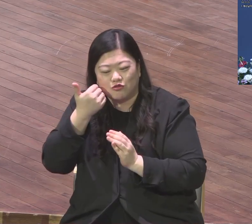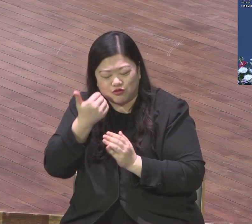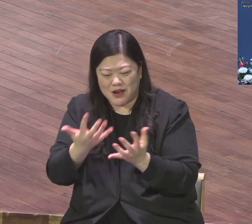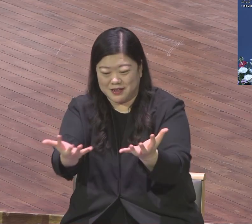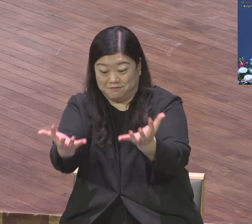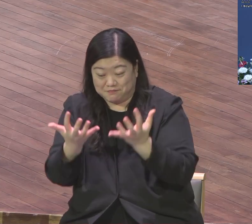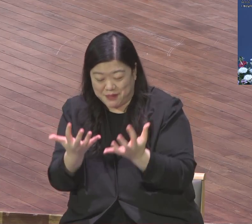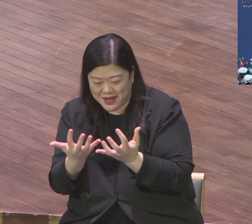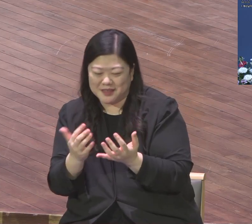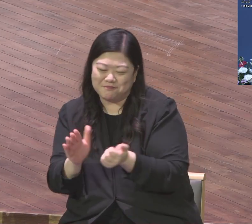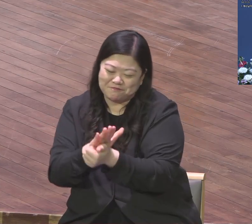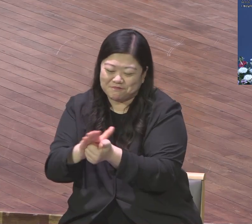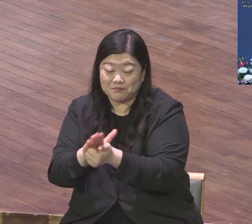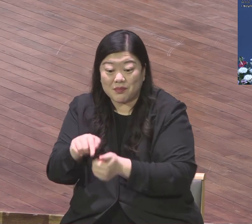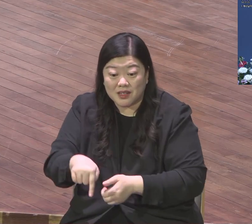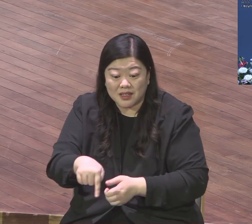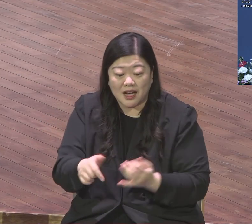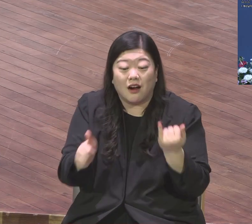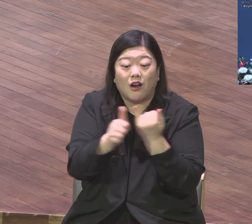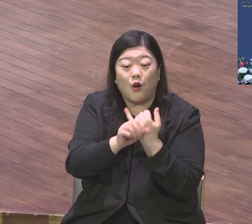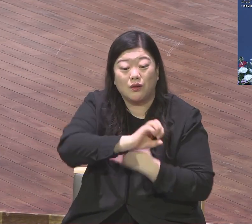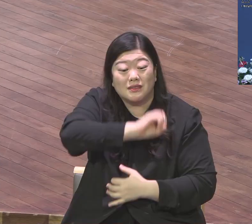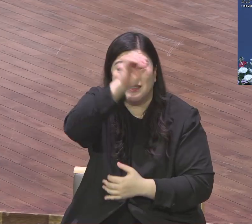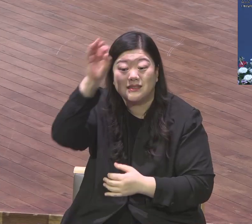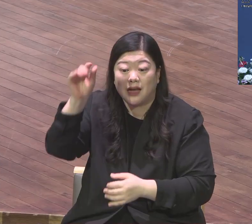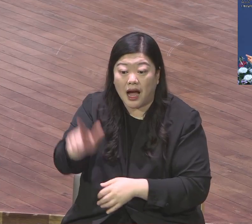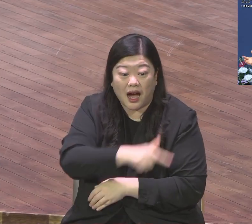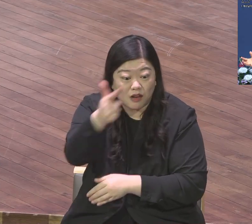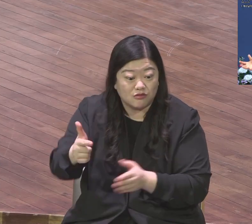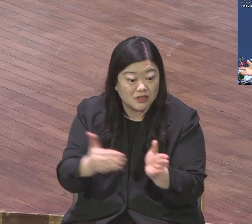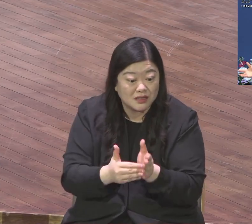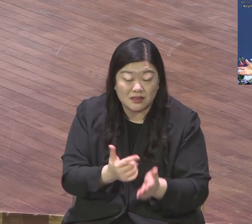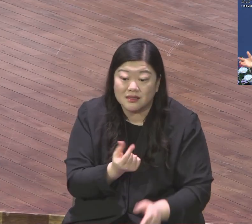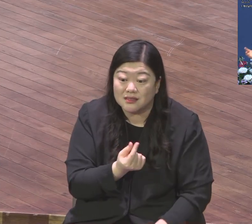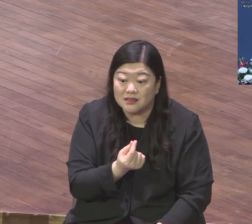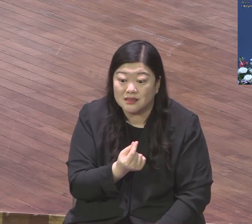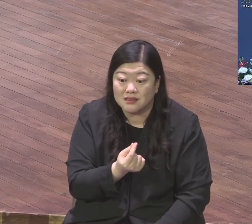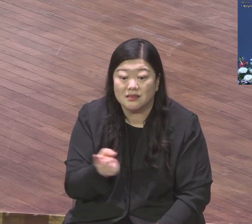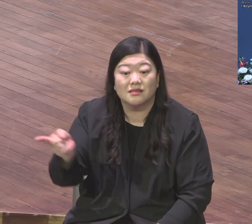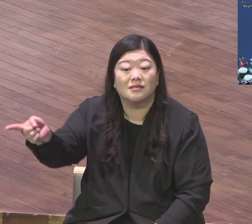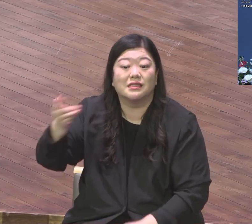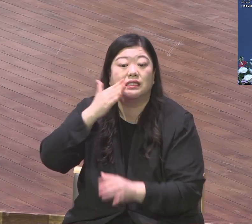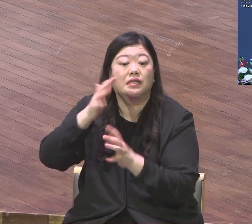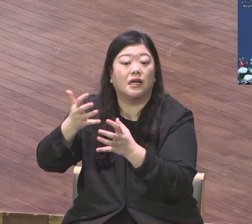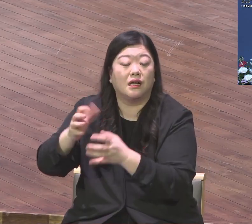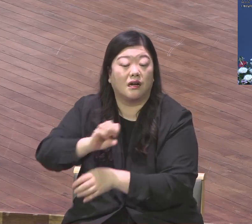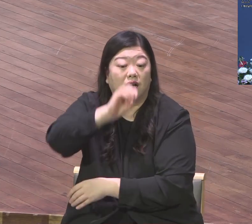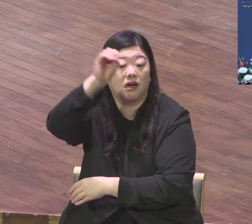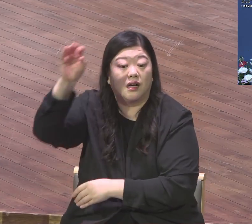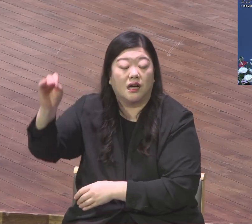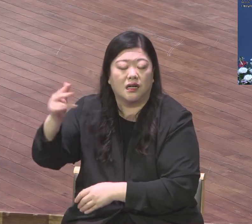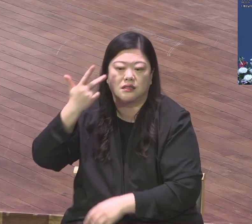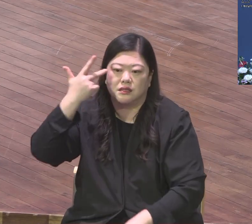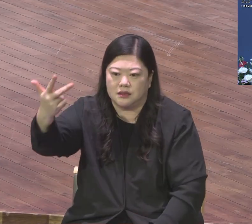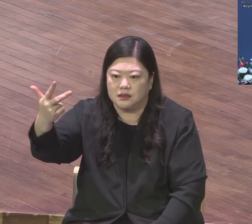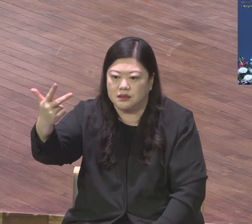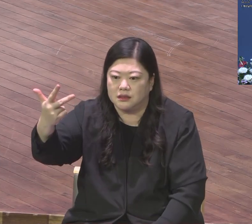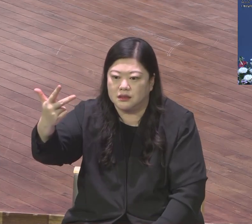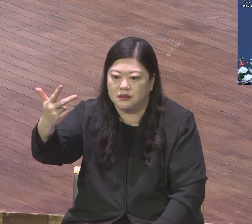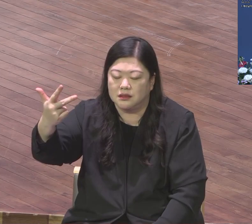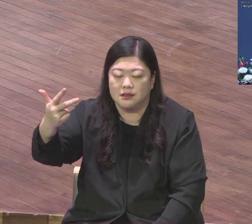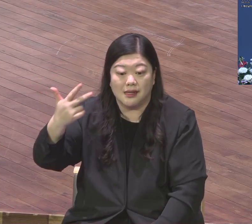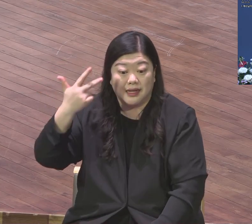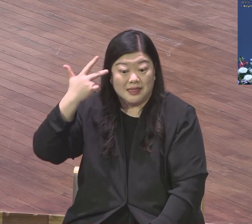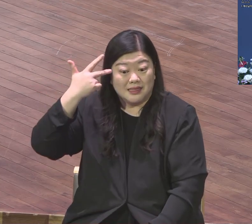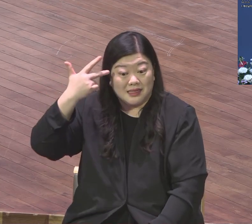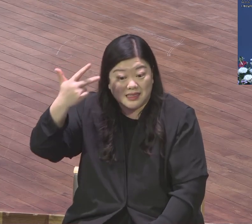잔치는 일주일 동안 합니다. 일주일 동안 동네 사람들을 다 초청하고 그 잔치를 일주일